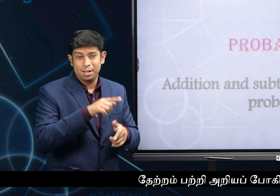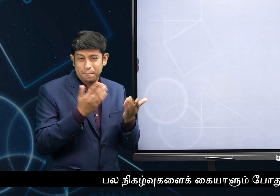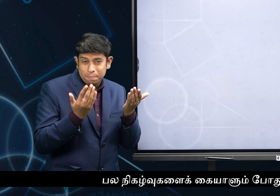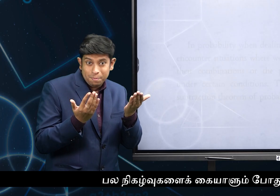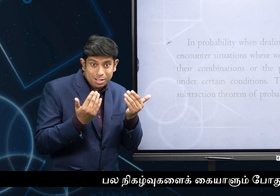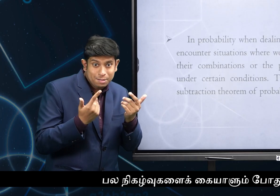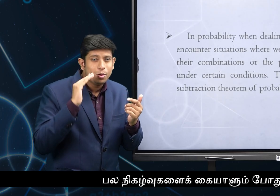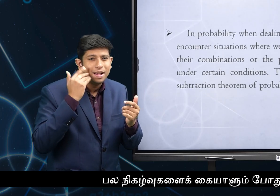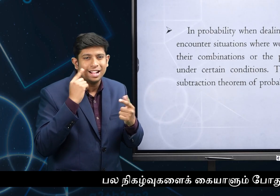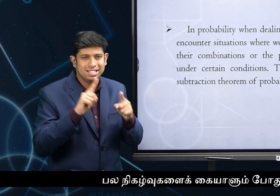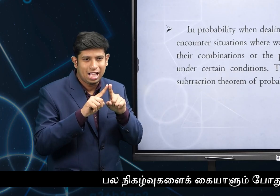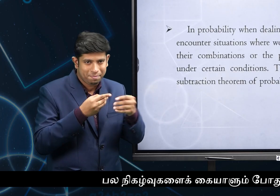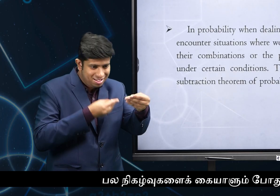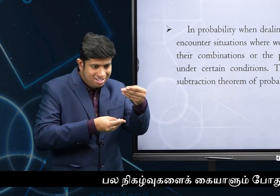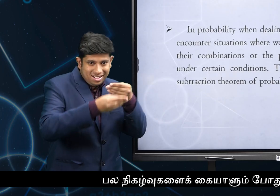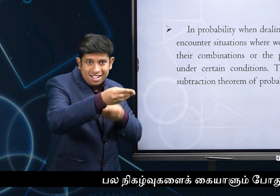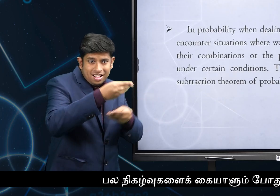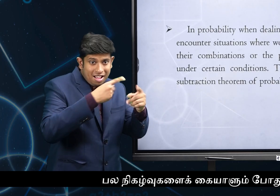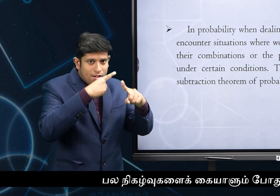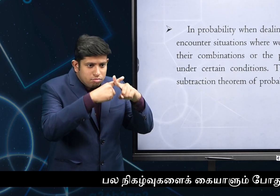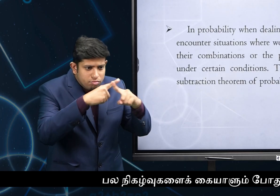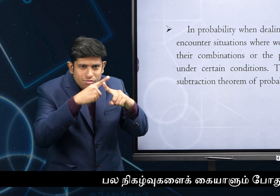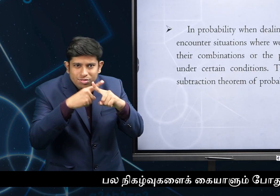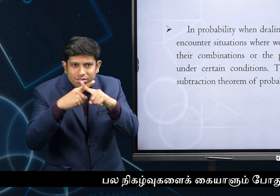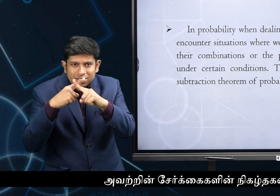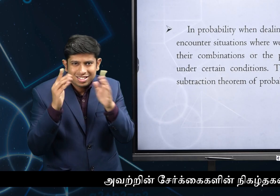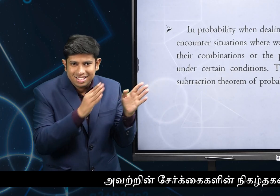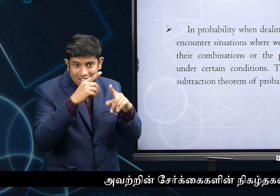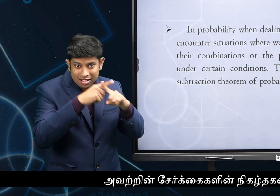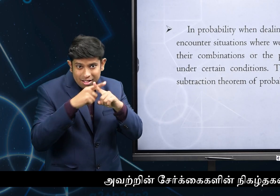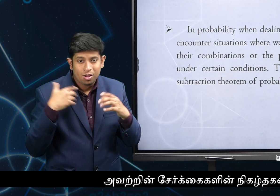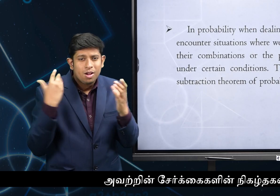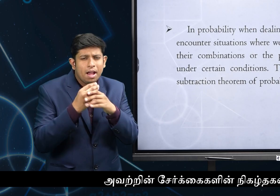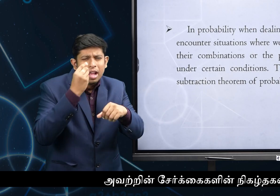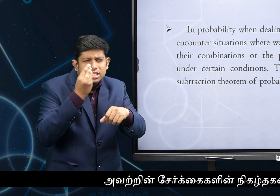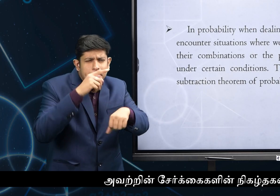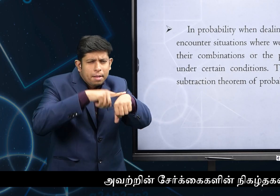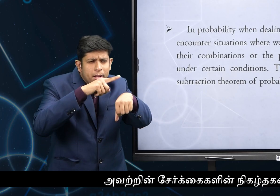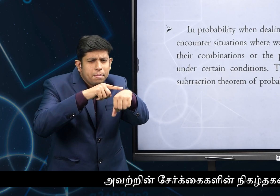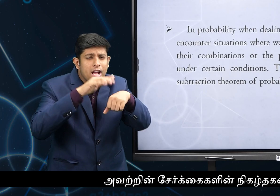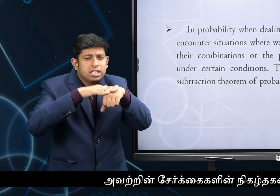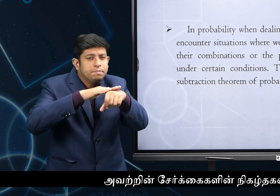பல நிகழ்வுகளை கையாளும் போது நிகழ்தகவுகளில் அவற்றின் சேர்க்கைகளின் நிகழ்தகவு அல்லது